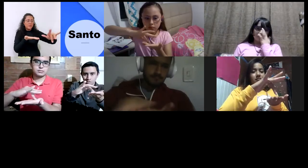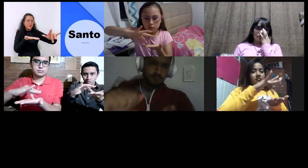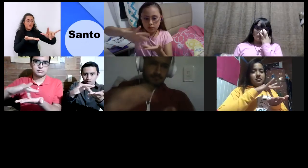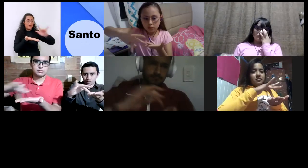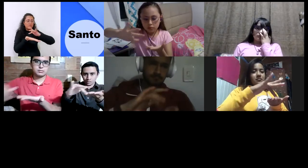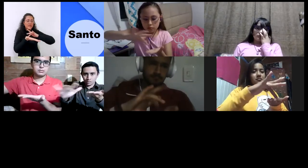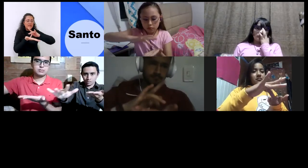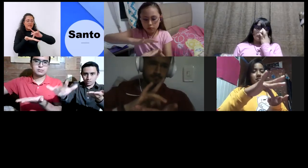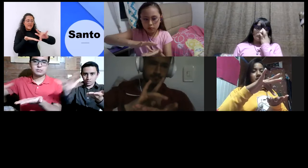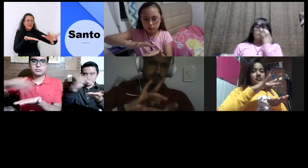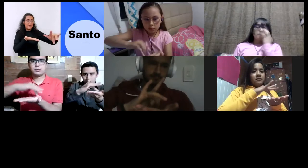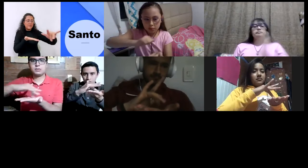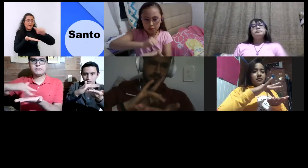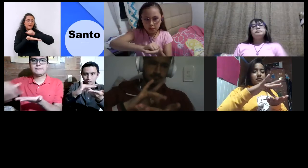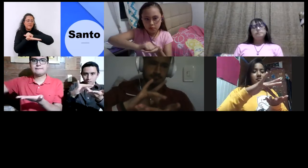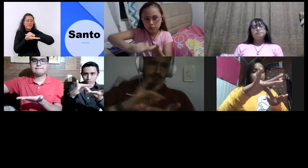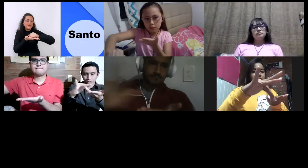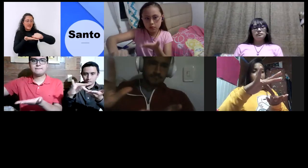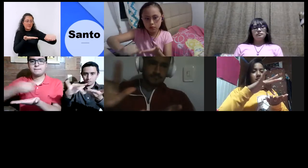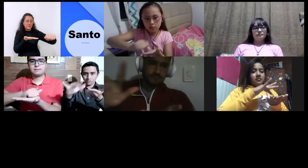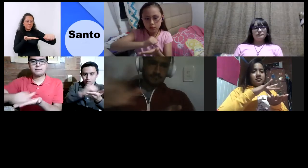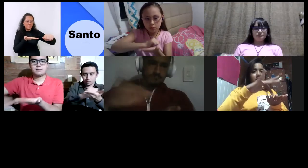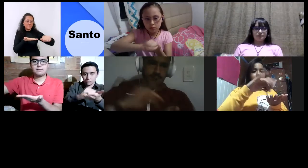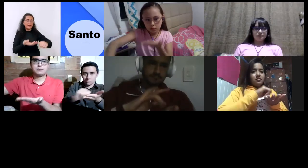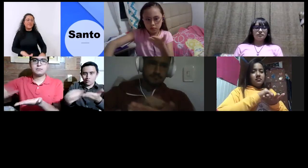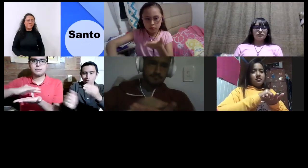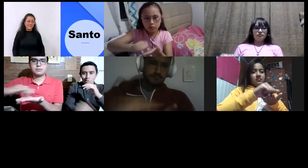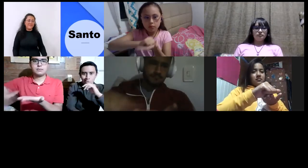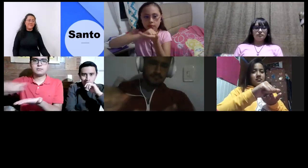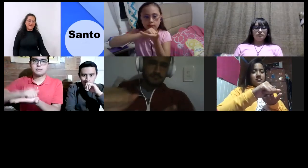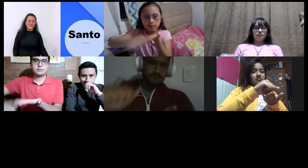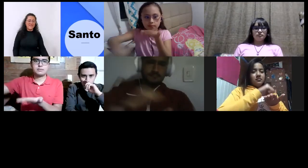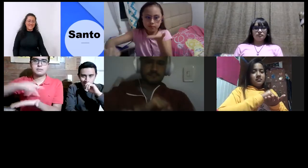limpio. Limpio, santo. Muy